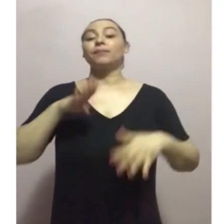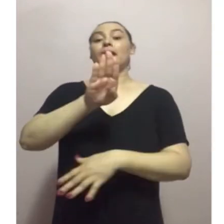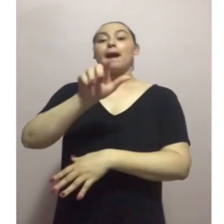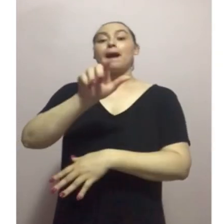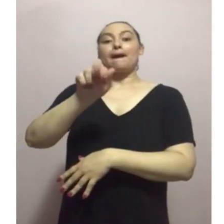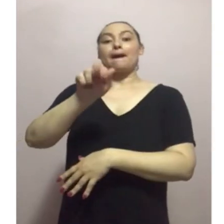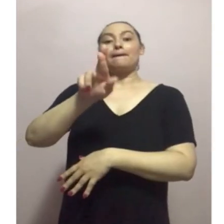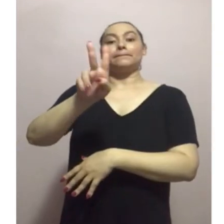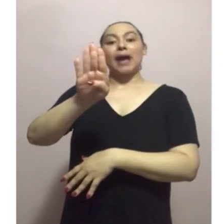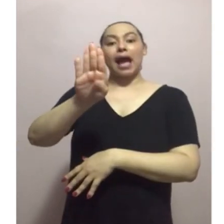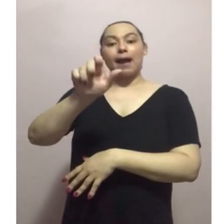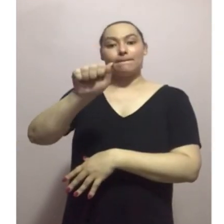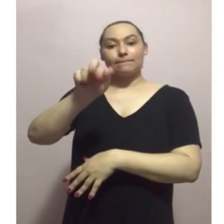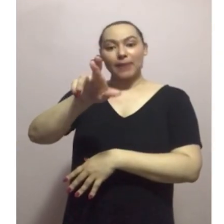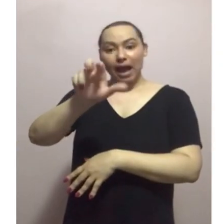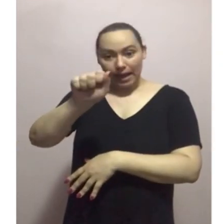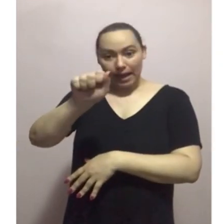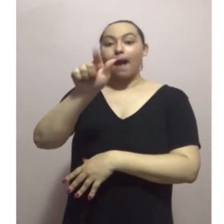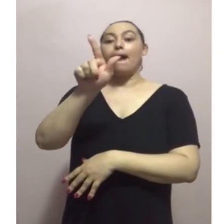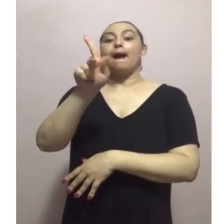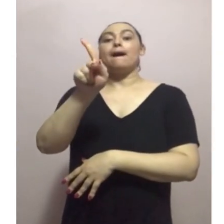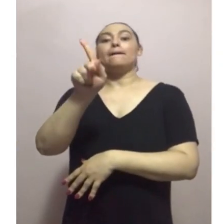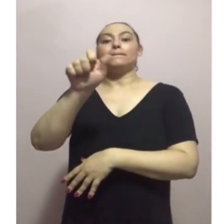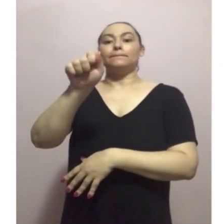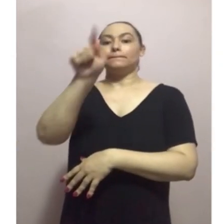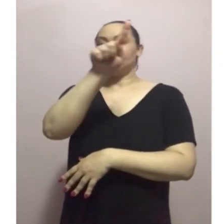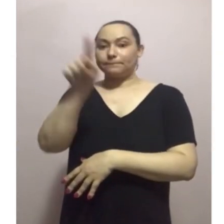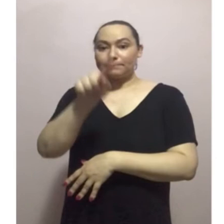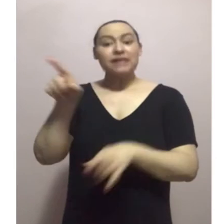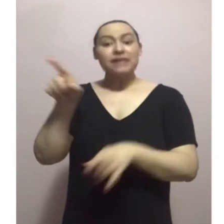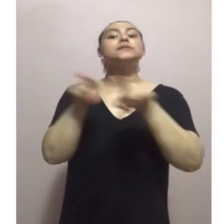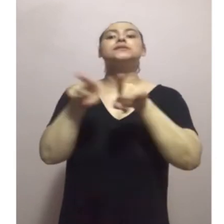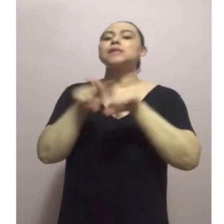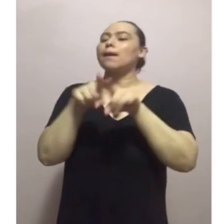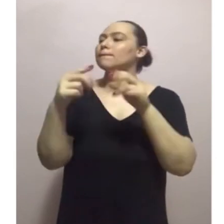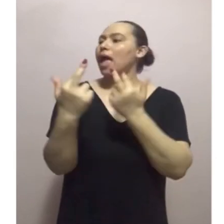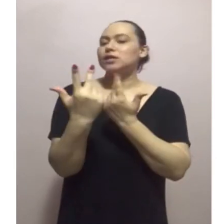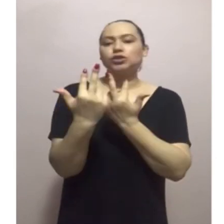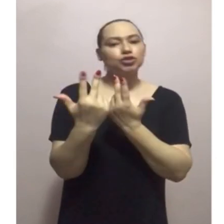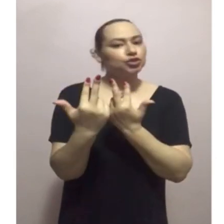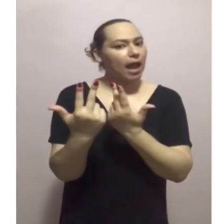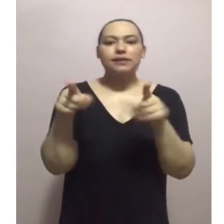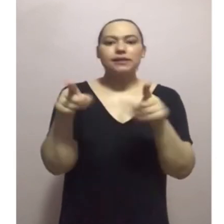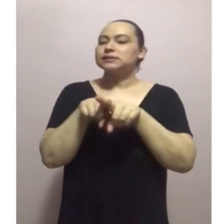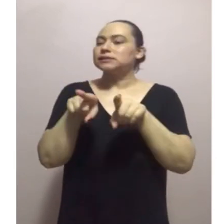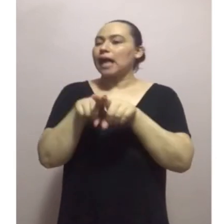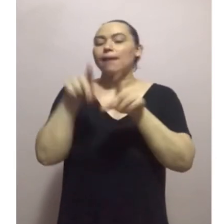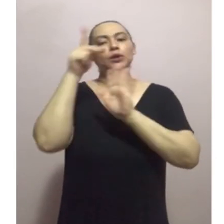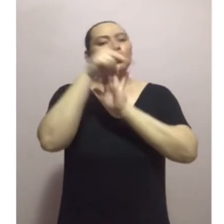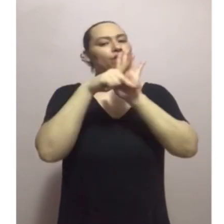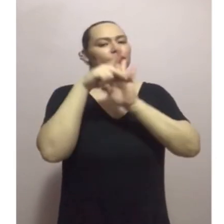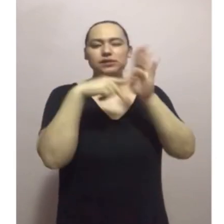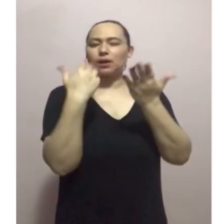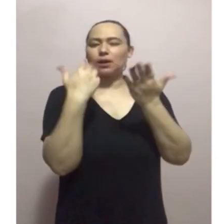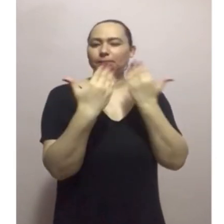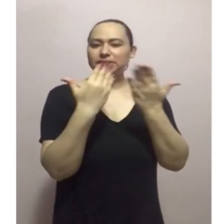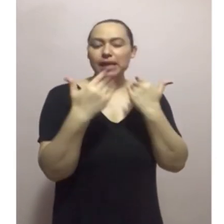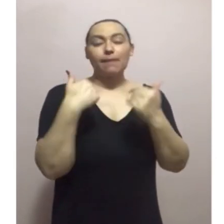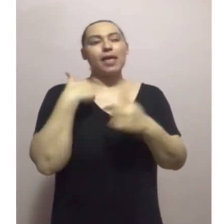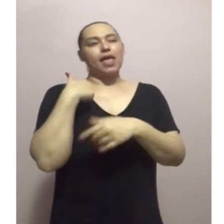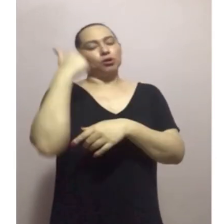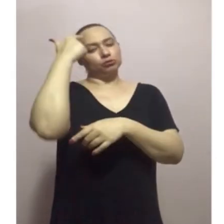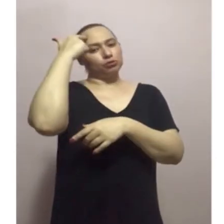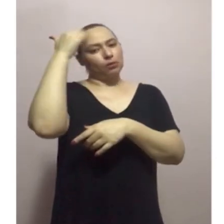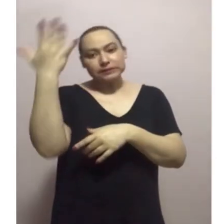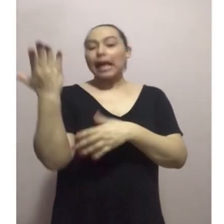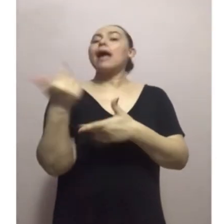A Bárbara Paz, que é uma cineasta e uma atriz maravilhosa, a gente vinha conversando de vários projetos, eu falei, Bárbara,